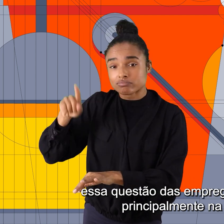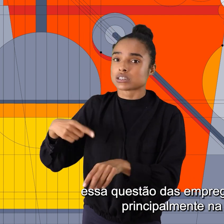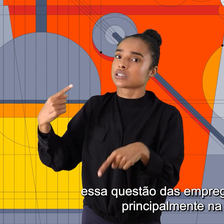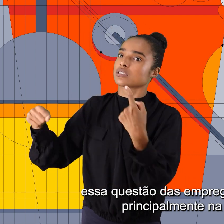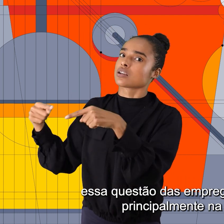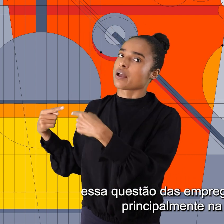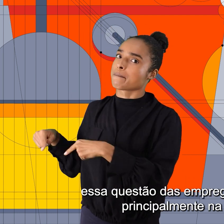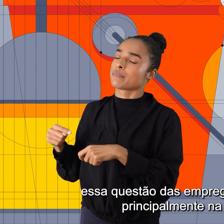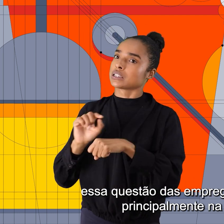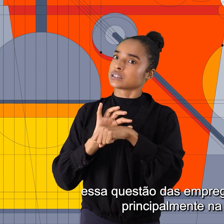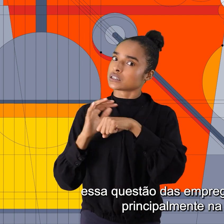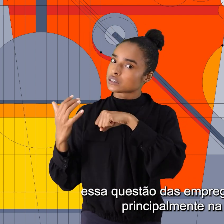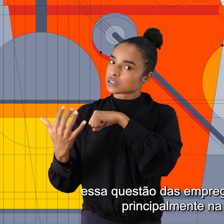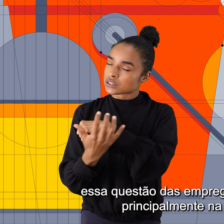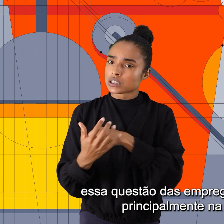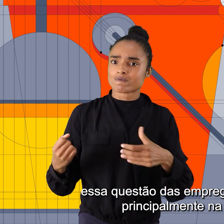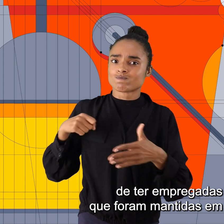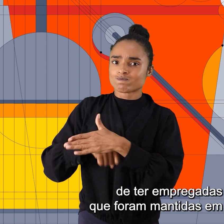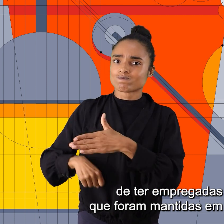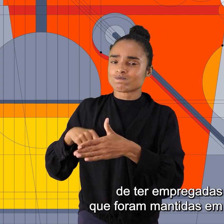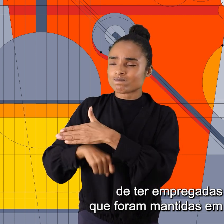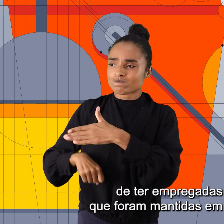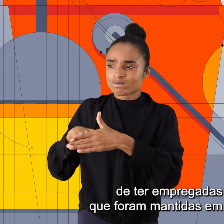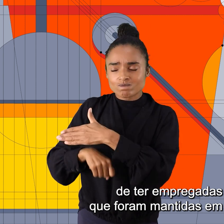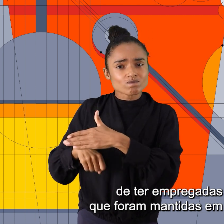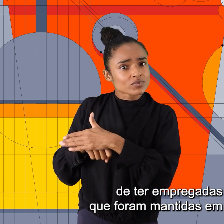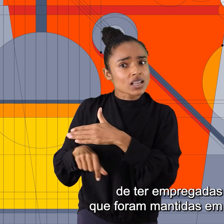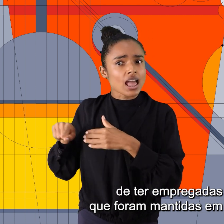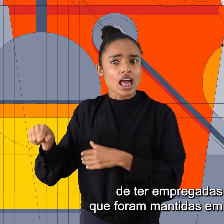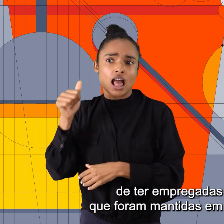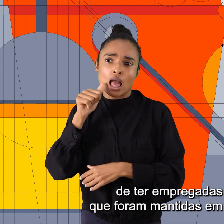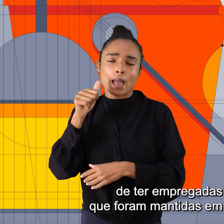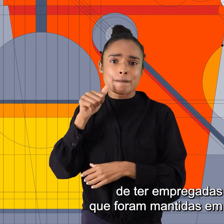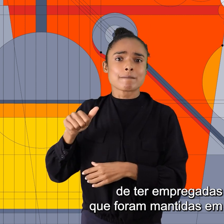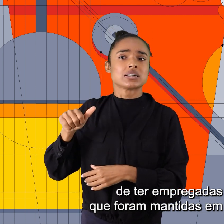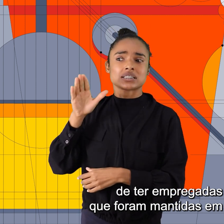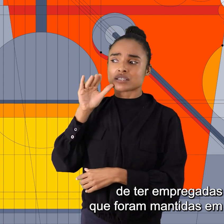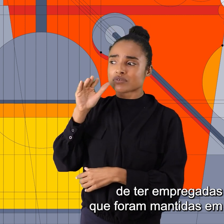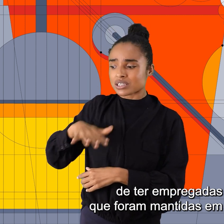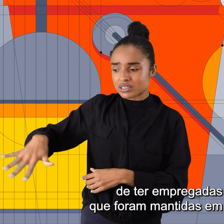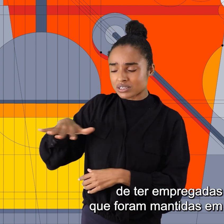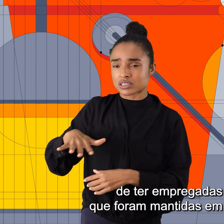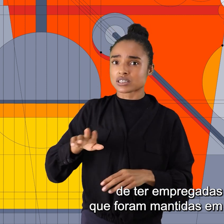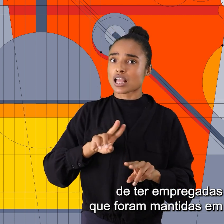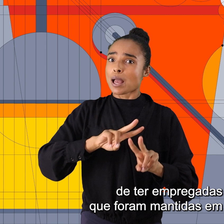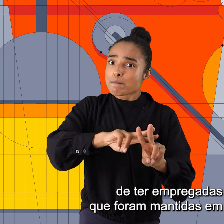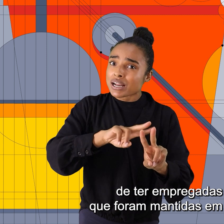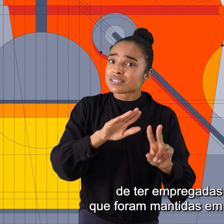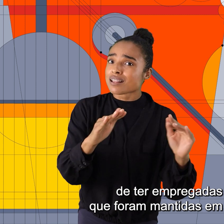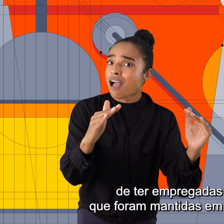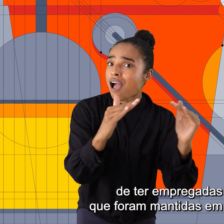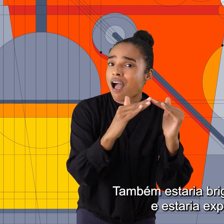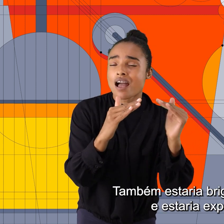das empregadas domésticas, principalmente na pandemia, de ter empregadas domésticas que foram mantidas em